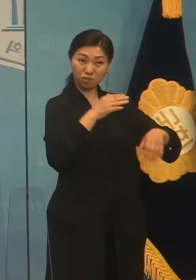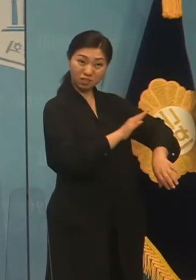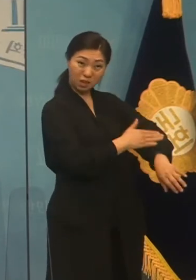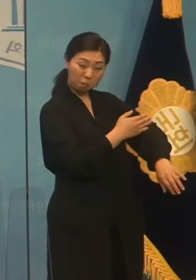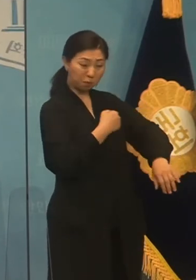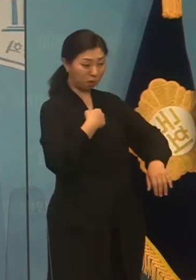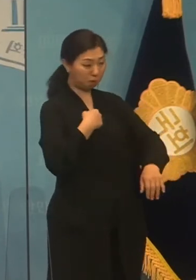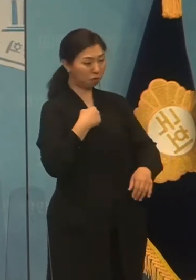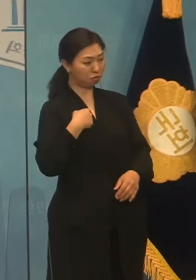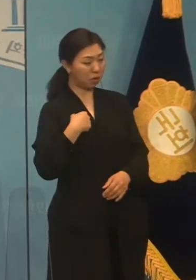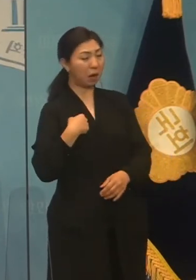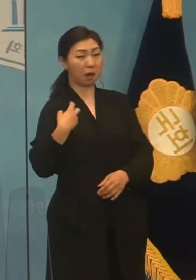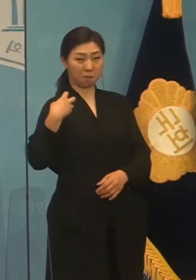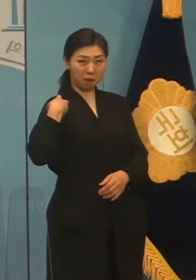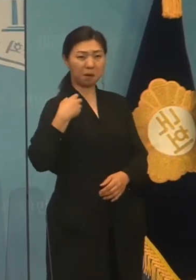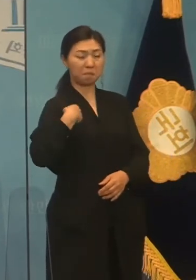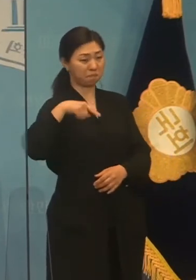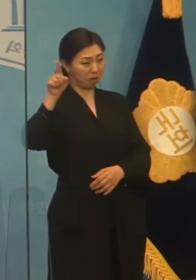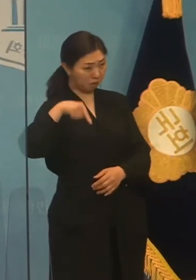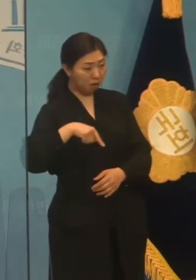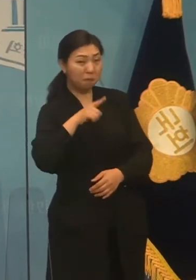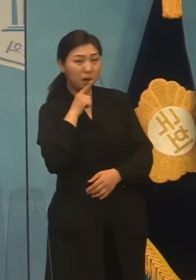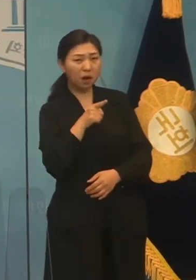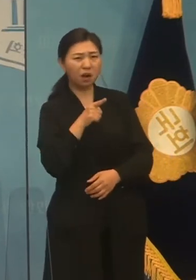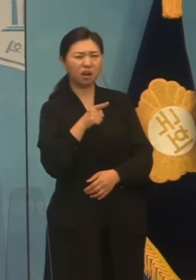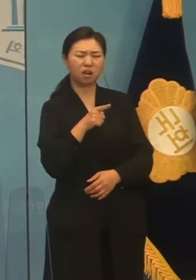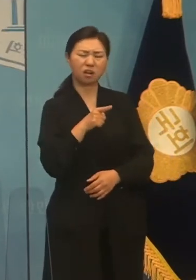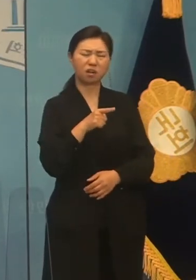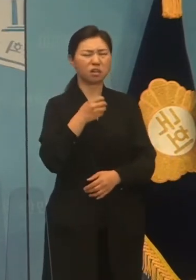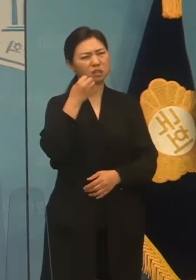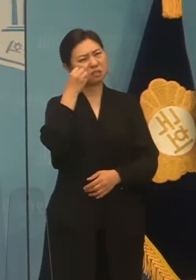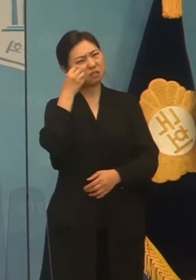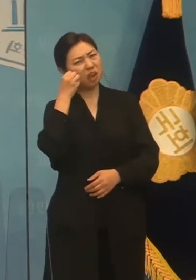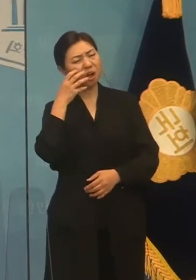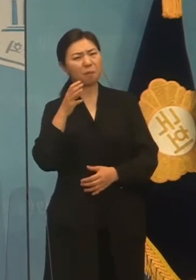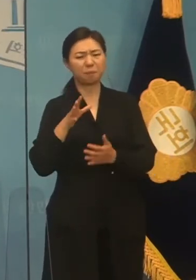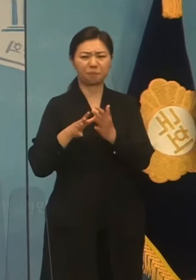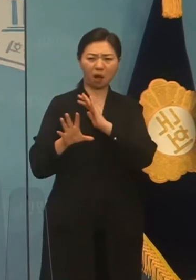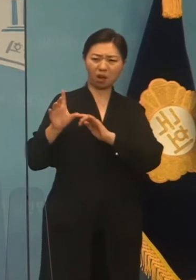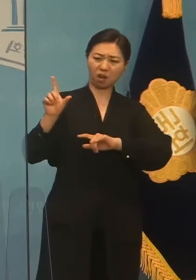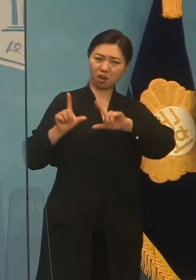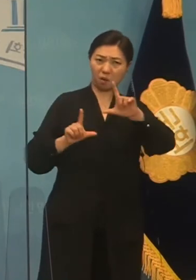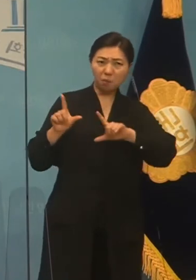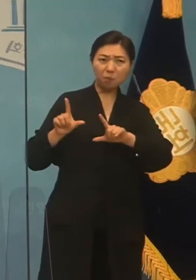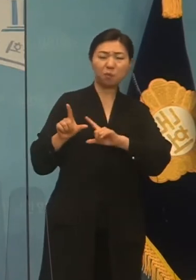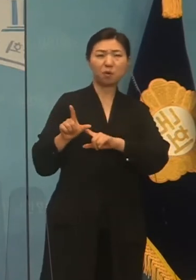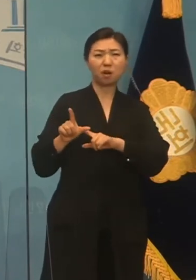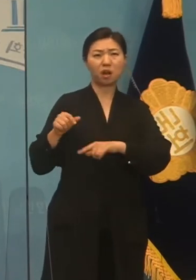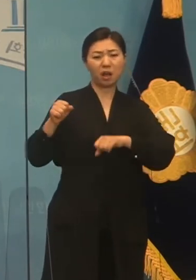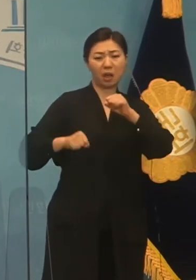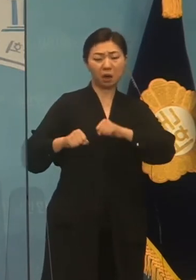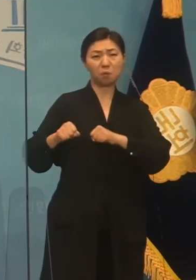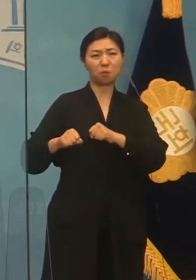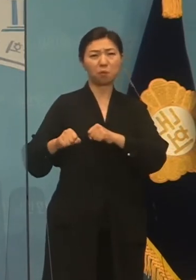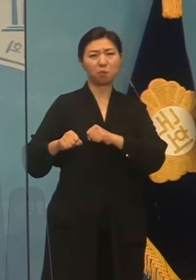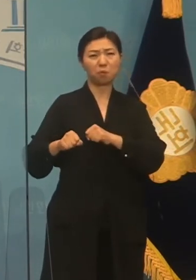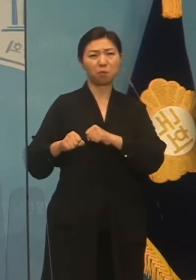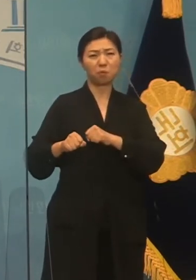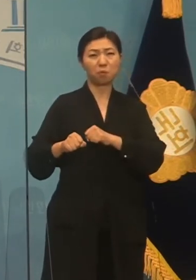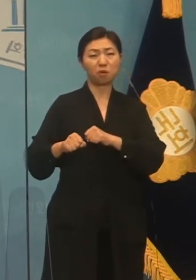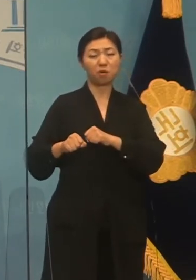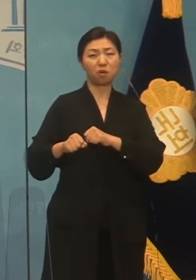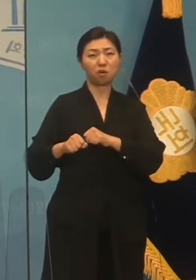가서 구해오겠다는 말도 안 되는 관심 끌기로 국민들께 불안감만 조성하기